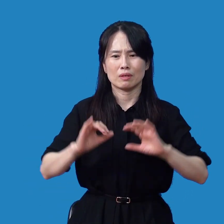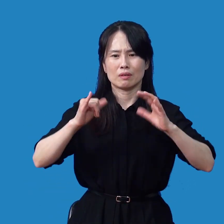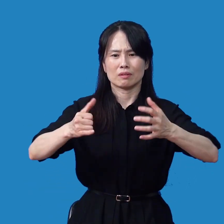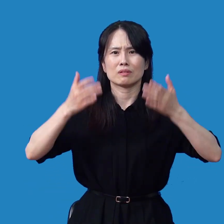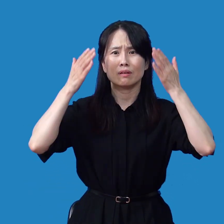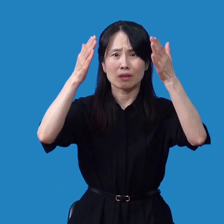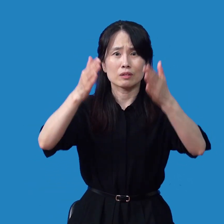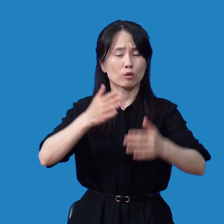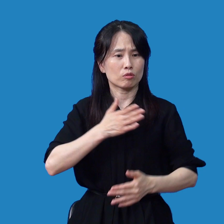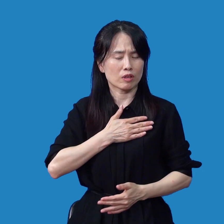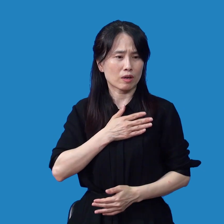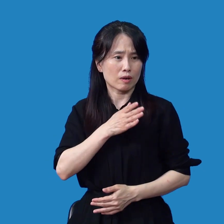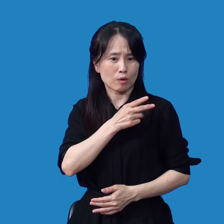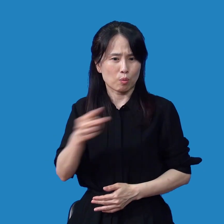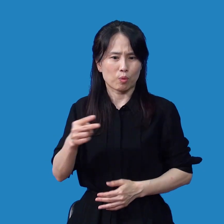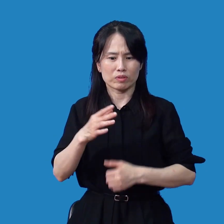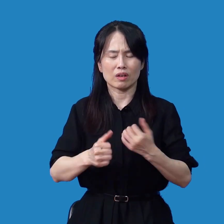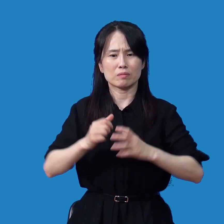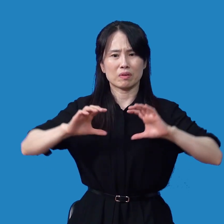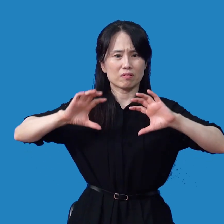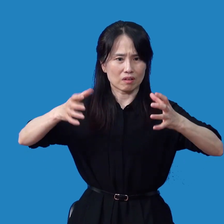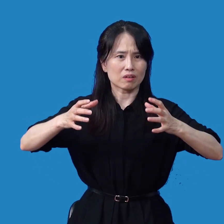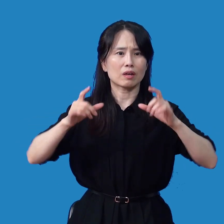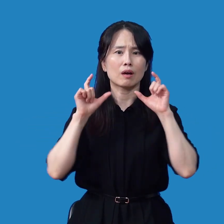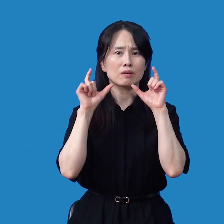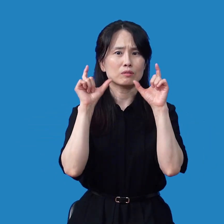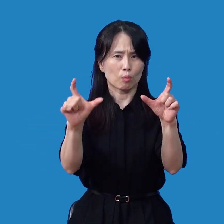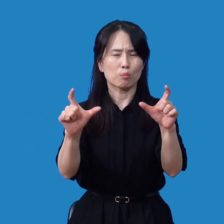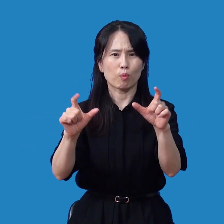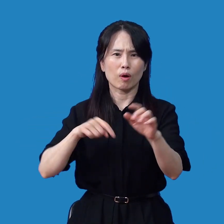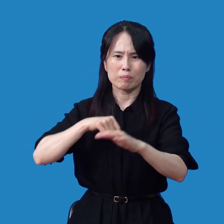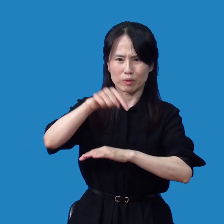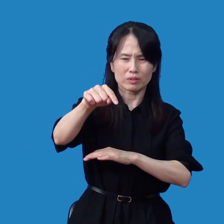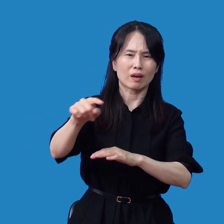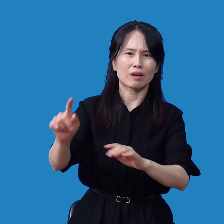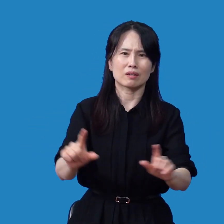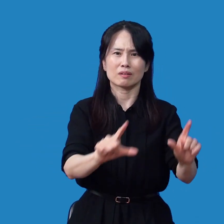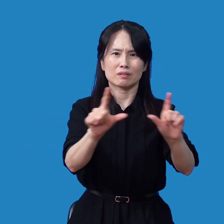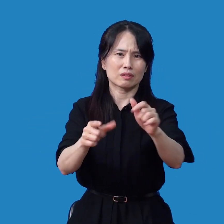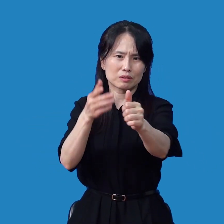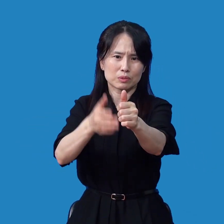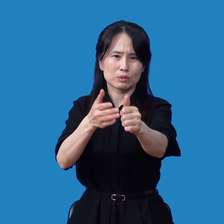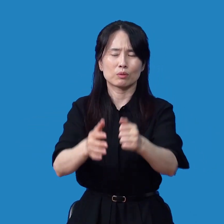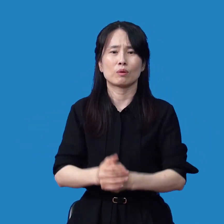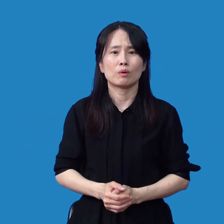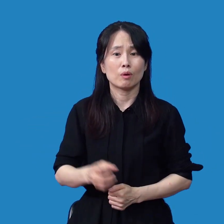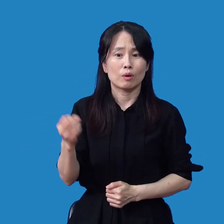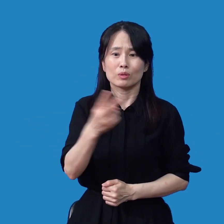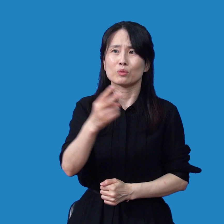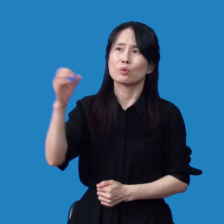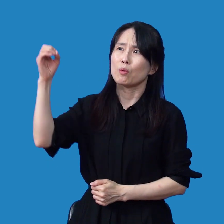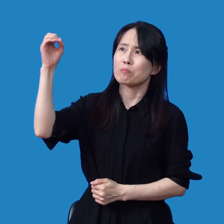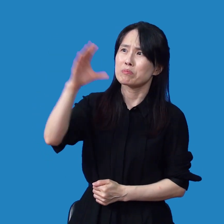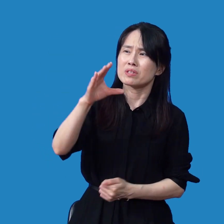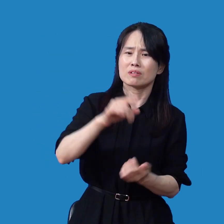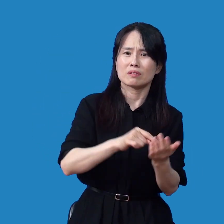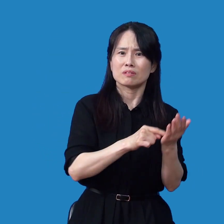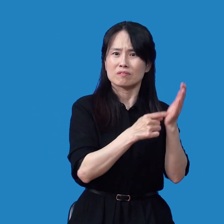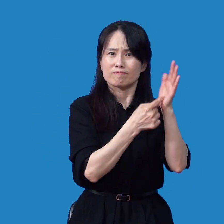향해서 내가 바로 하나님의 나라다 선포하며 나아갈 수 있기를 바랍니다. 그리고 빛을 발하십시오.